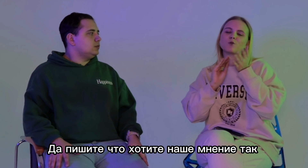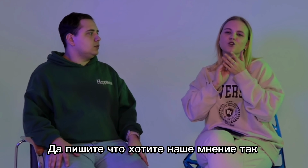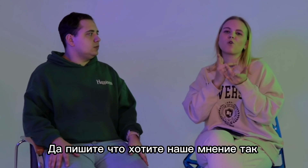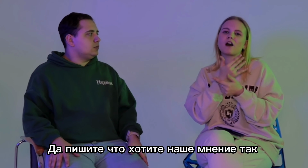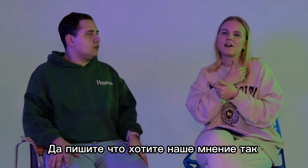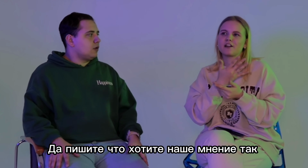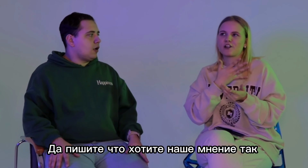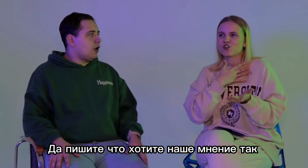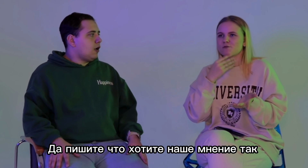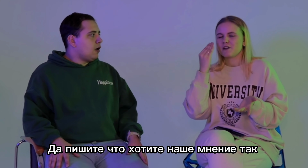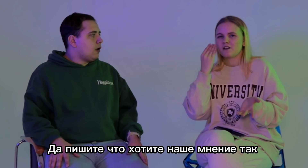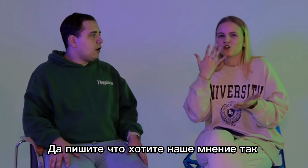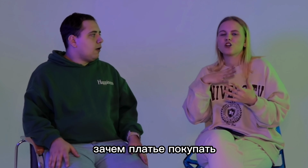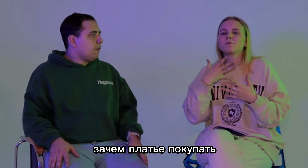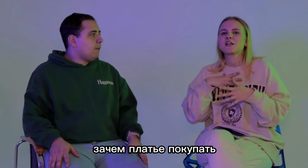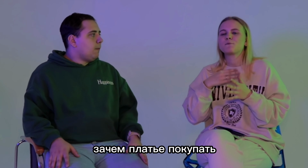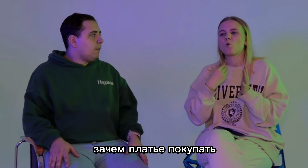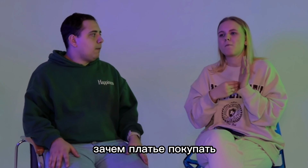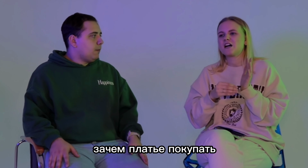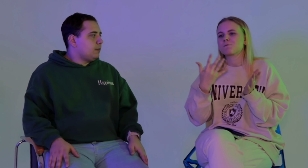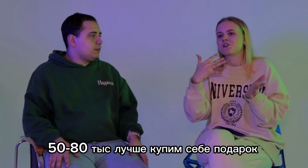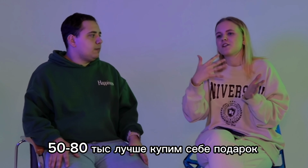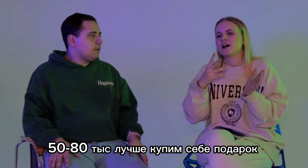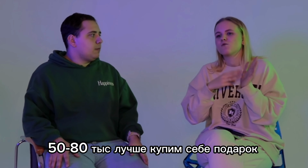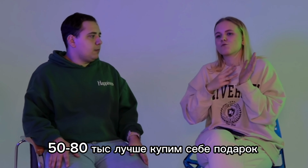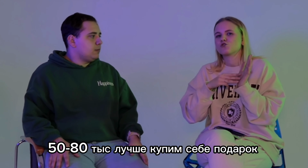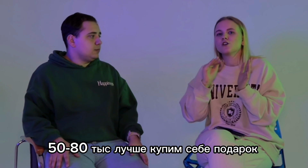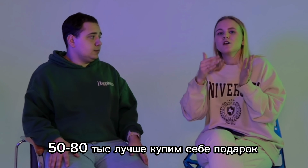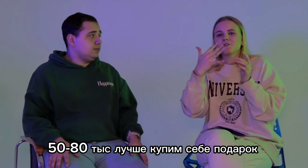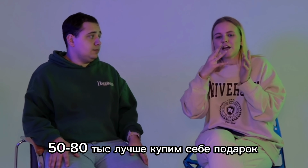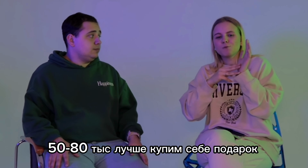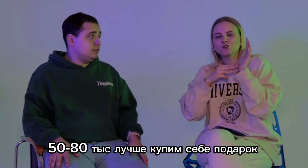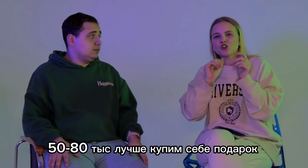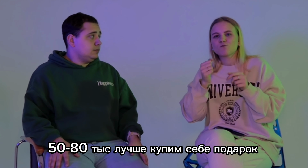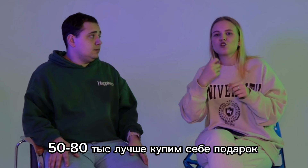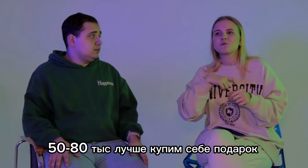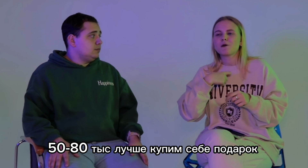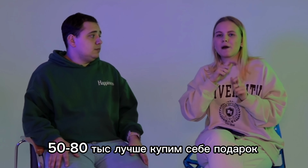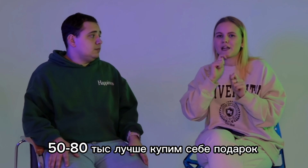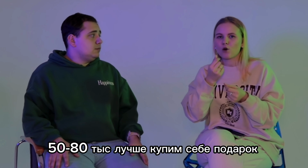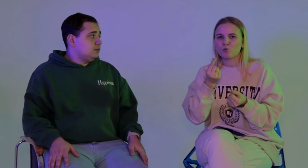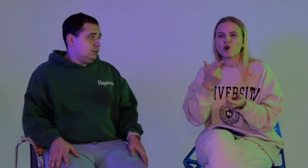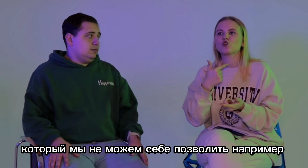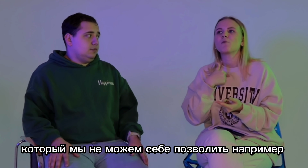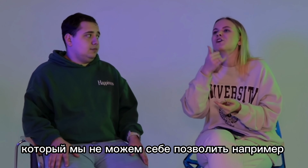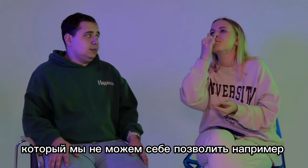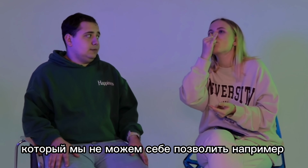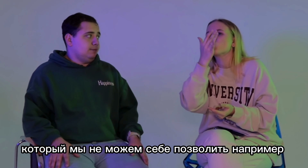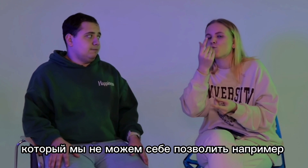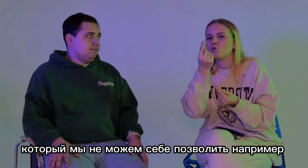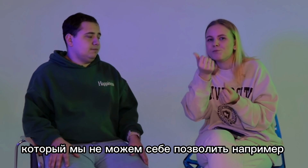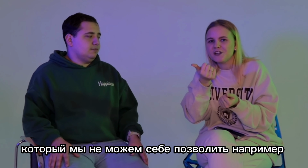пишут, сколько хотите на нашем деньги. Зачем платить, покупать, прилетать, вот. Хотя бы ты можешь себе подарок купить, который мы не можем купить,